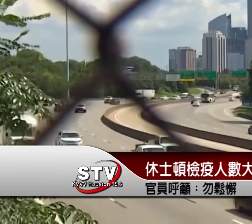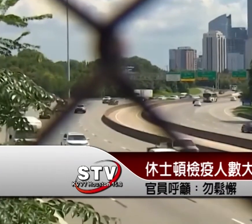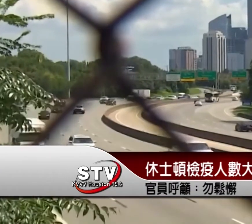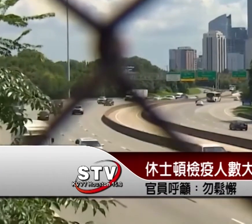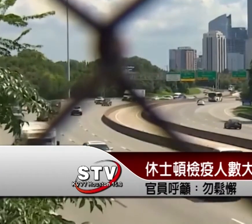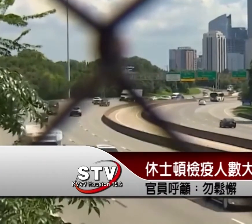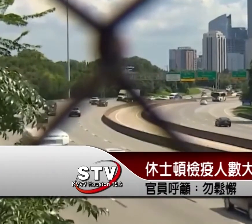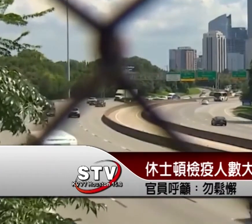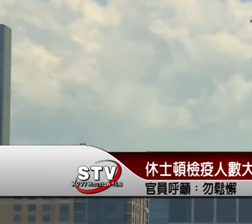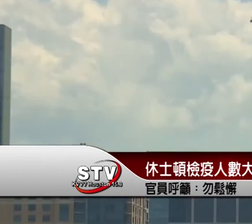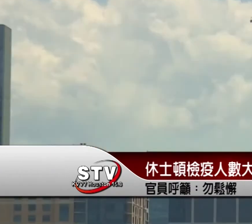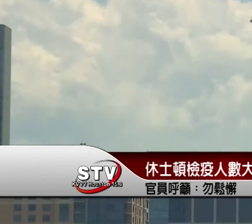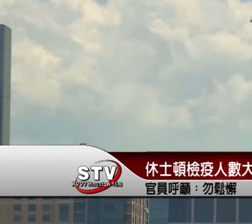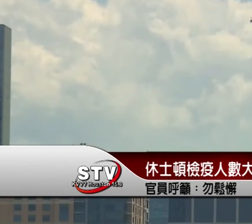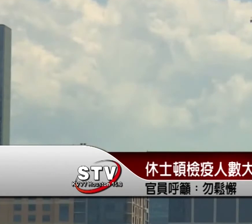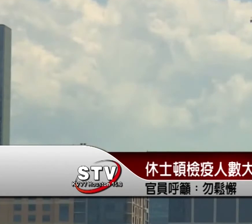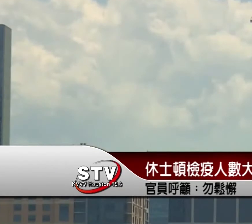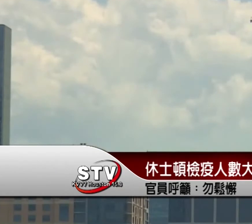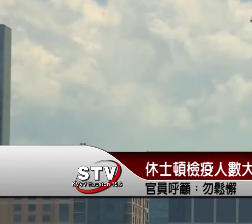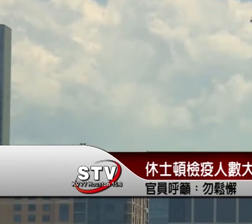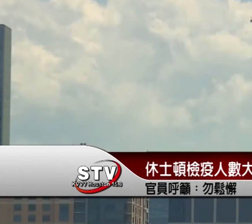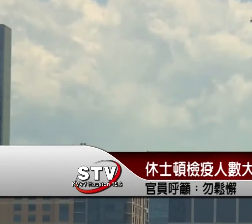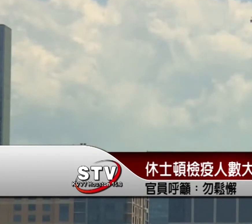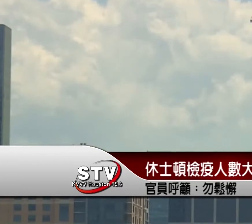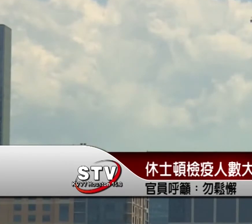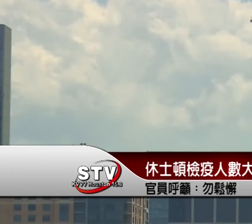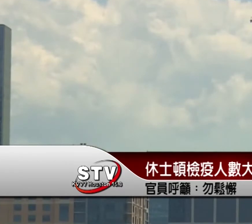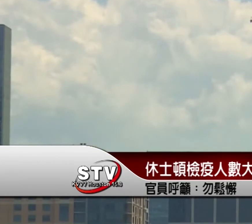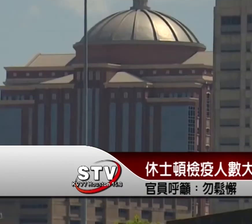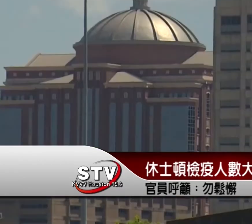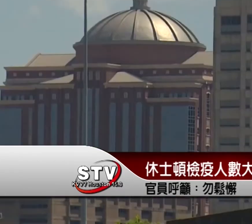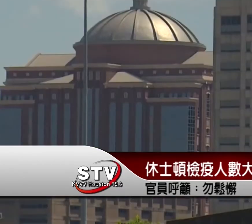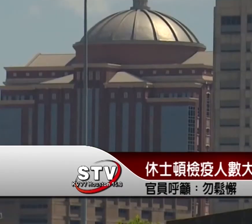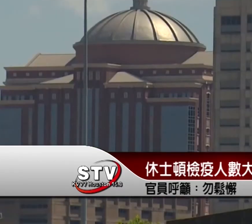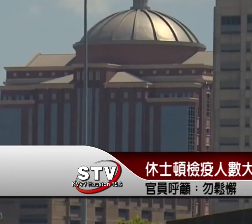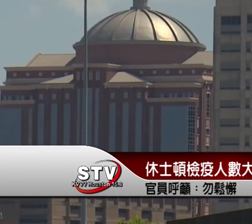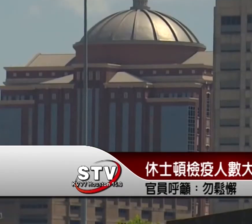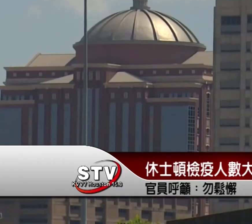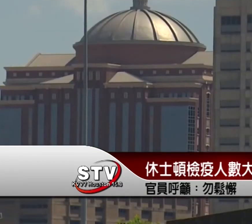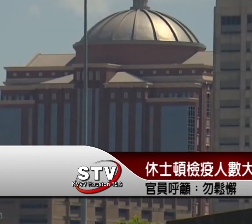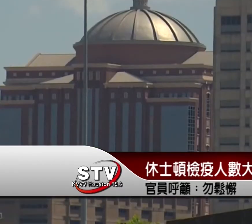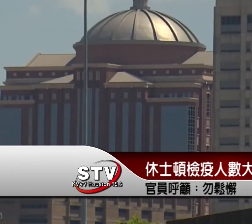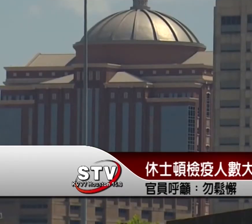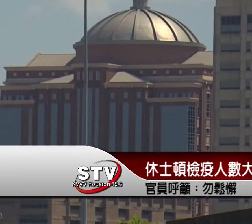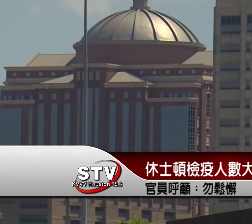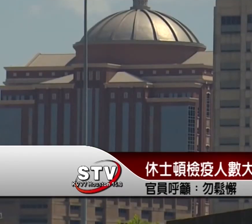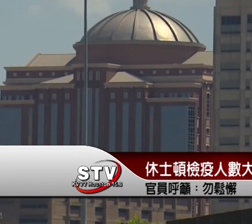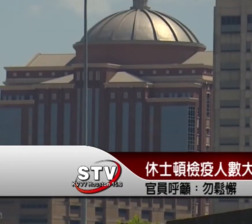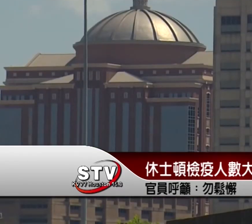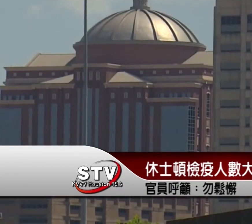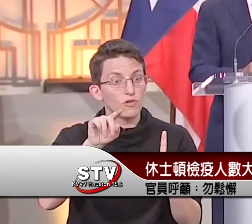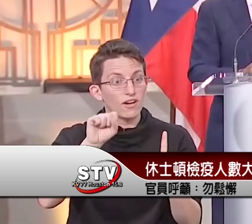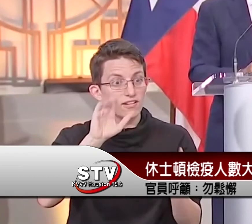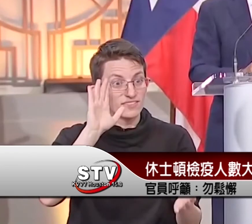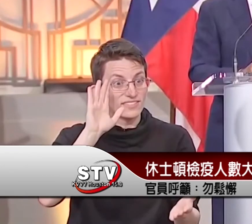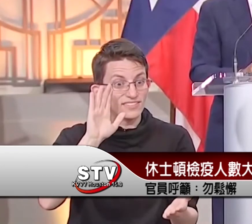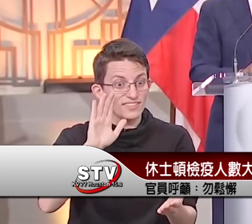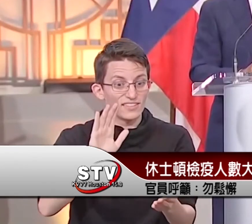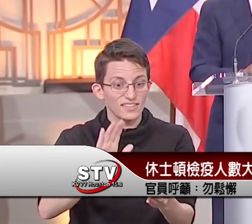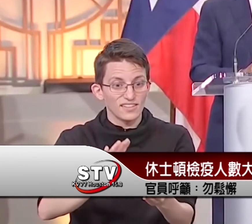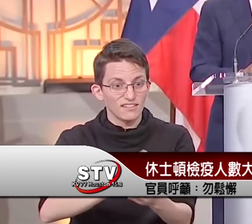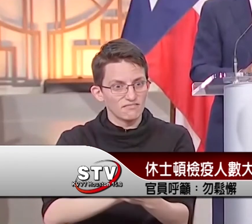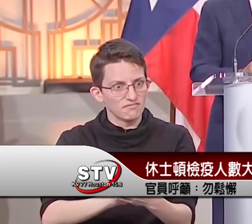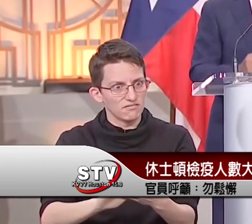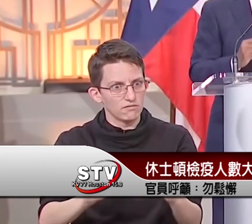5%。特纳呼吁民众必须继续坚持安全准则，包括戴口罩、保持社交距离、洗